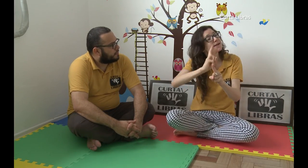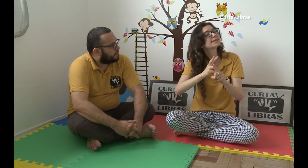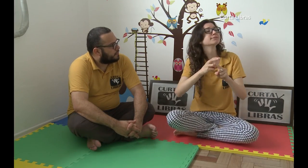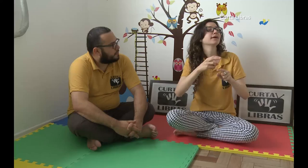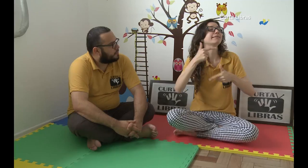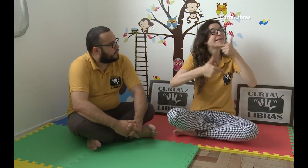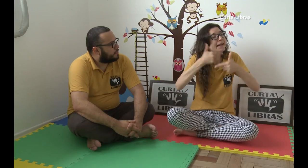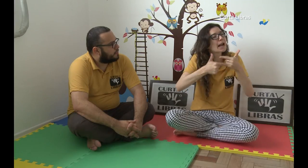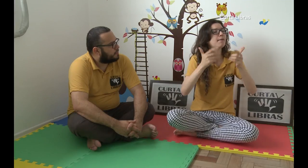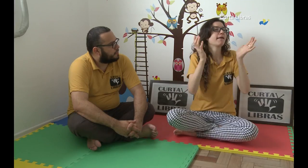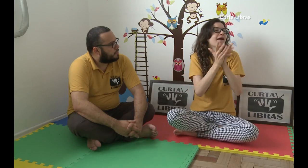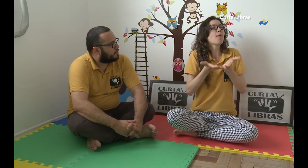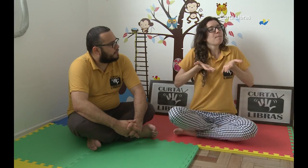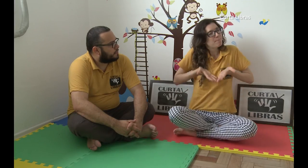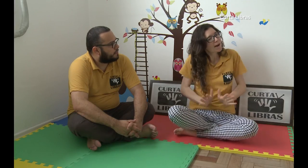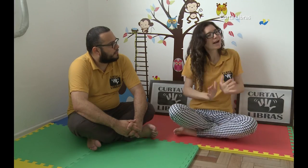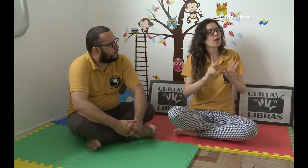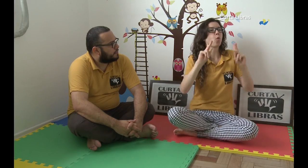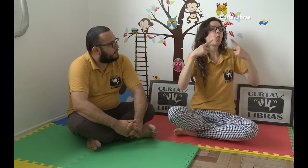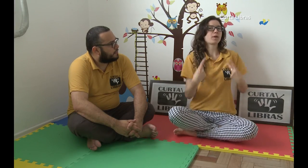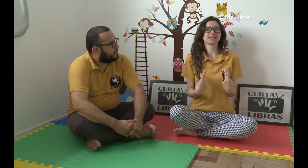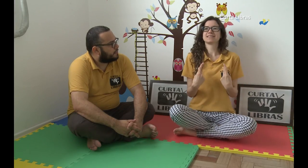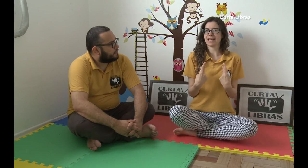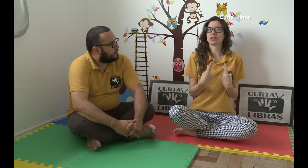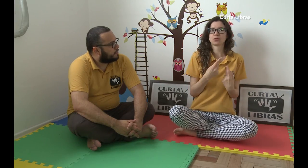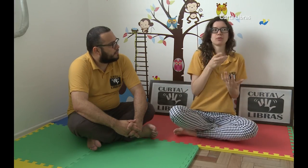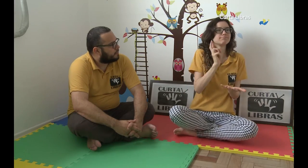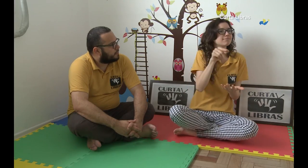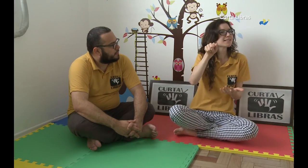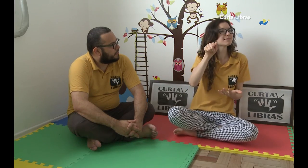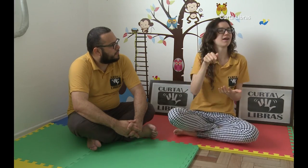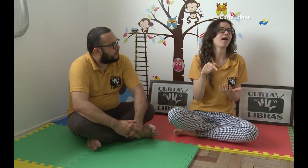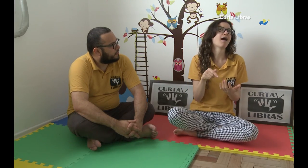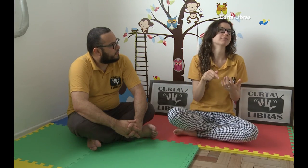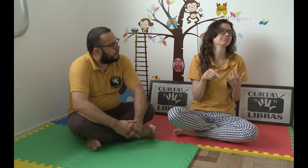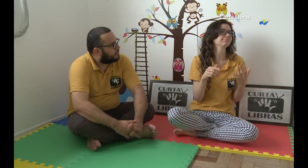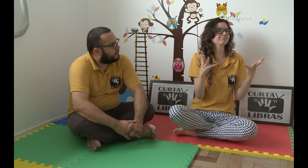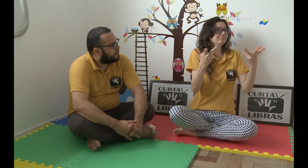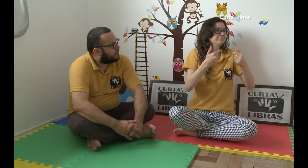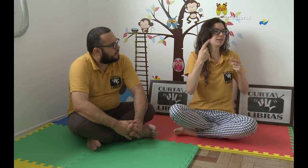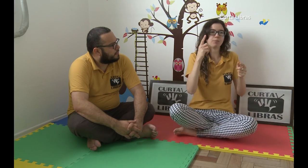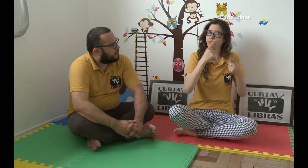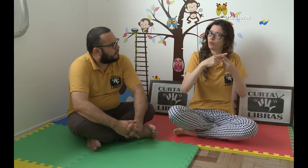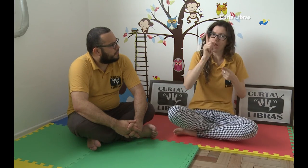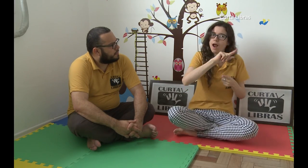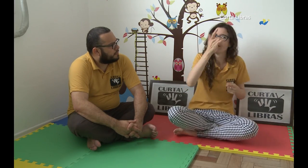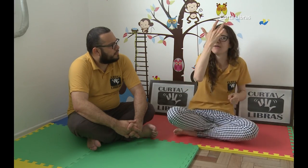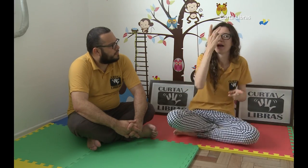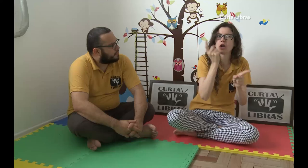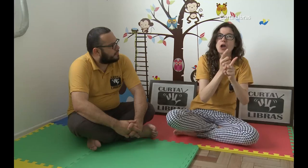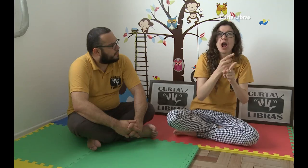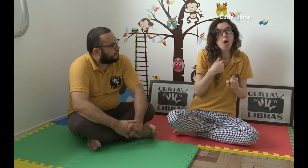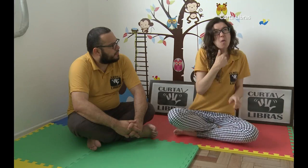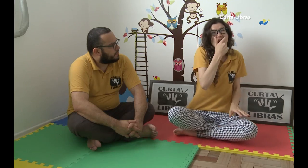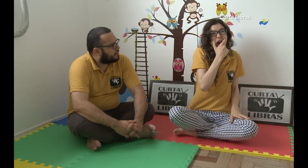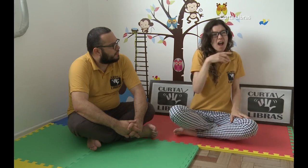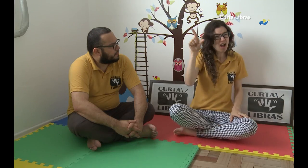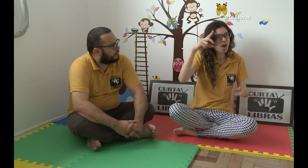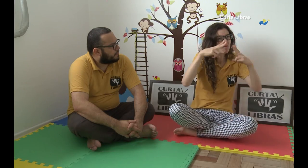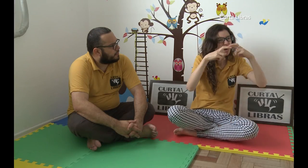Trabalhava com o parto humanizado Não é fácil de encontrar Esse tipo de profissional Lá em Florianópolis Tem apenas oito médicos Que fazem o parto